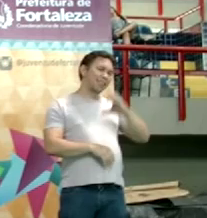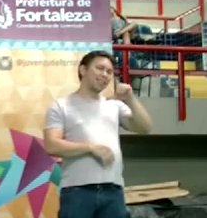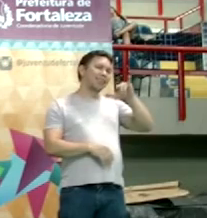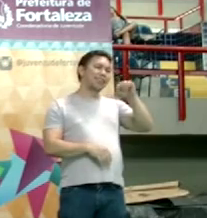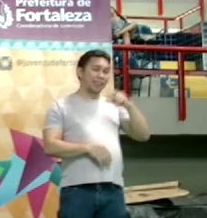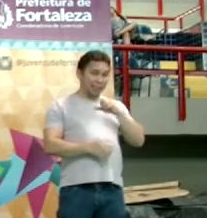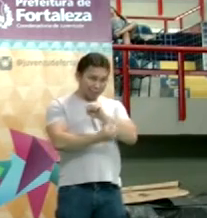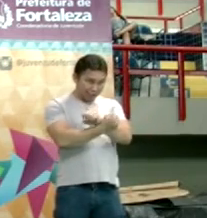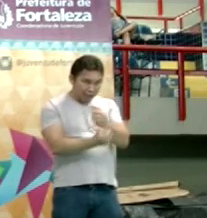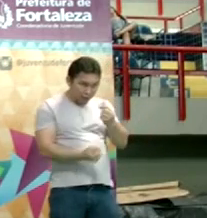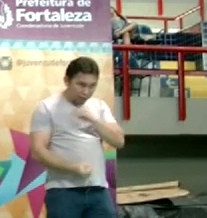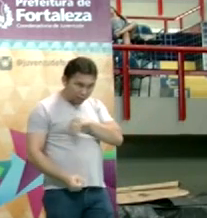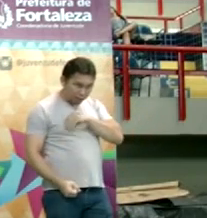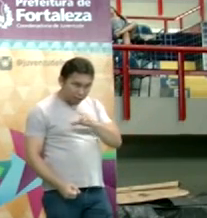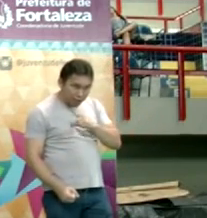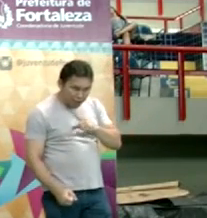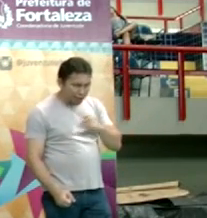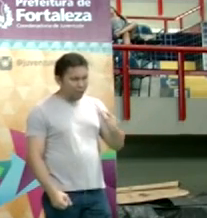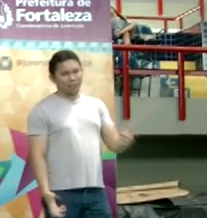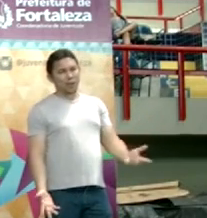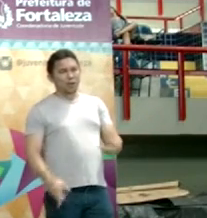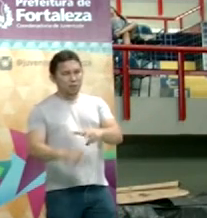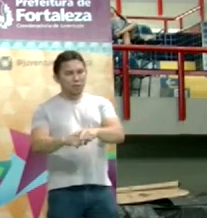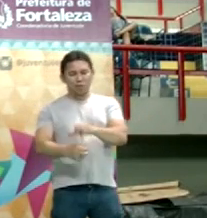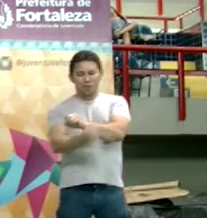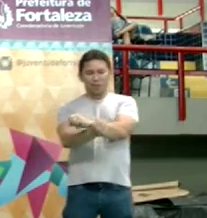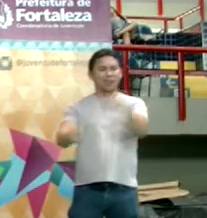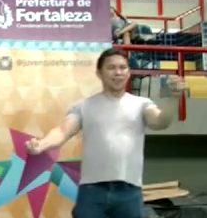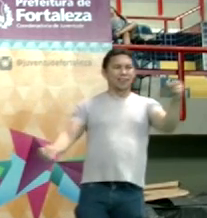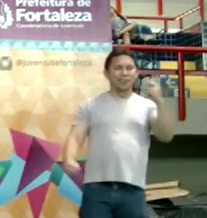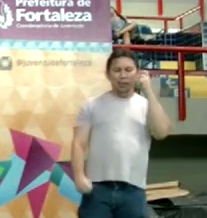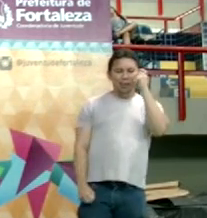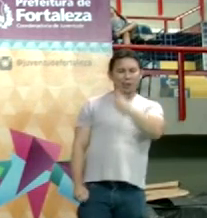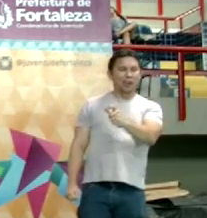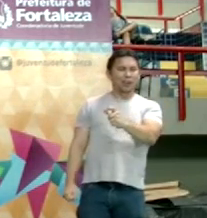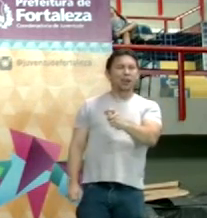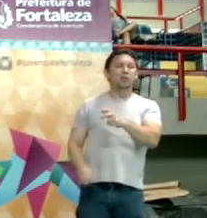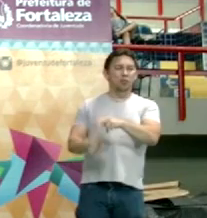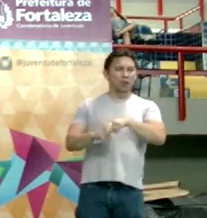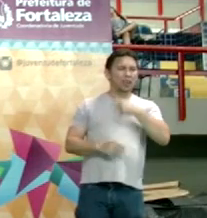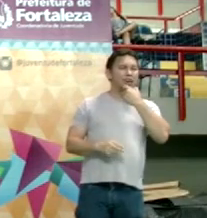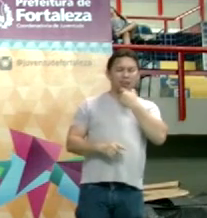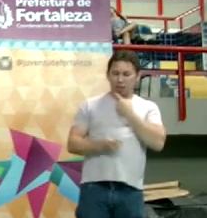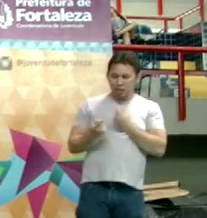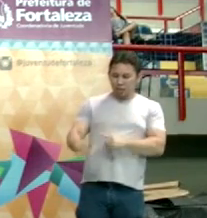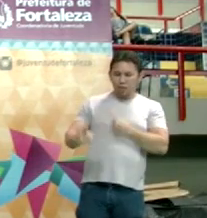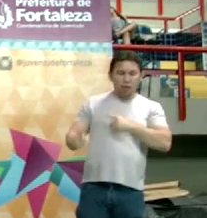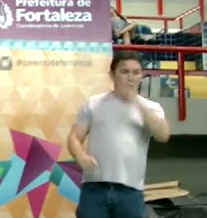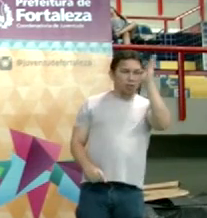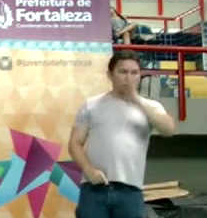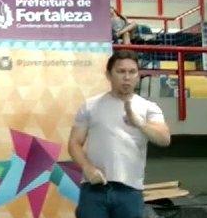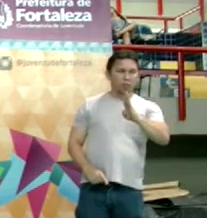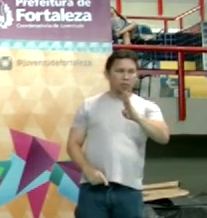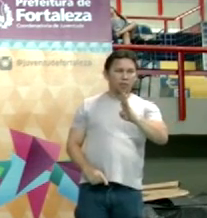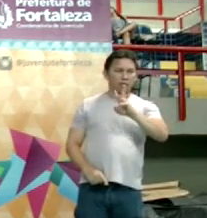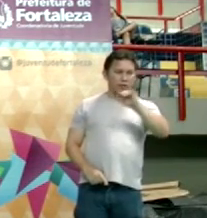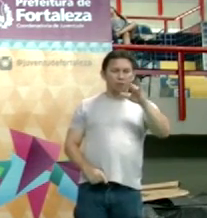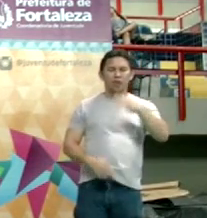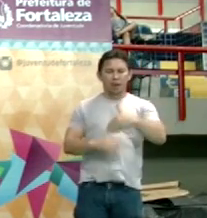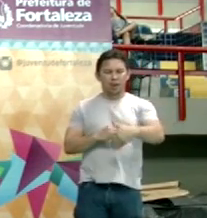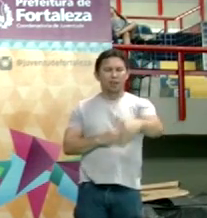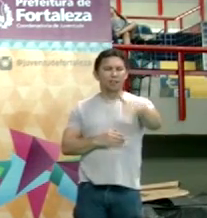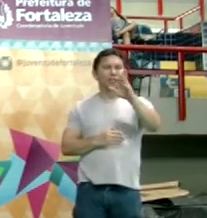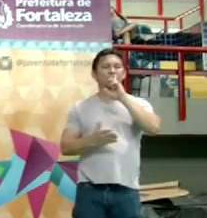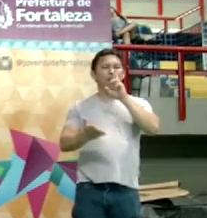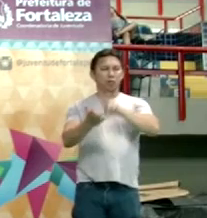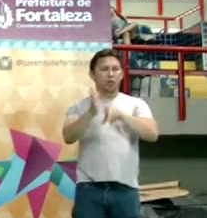comprar produto, não recebe salário. Então a Inglaterra ela vai pressionar o governo brasileiro, a gente vai ver isso numa questão mais na